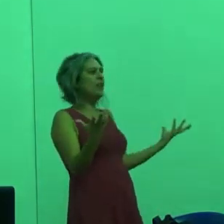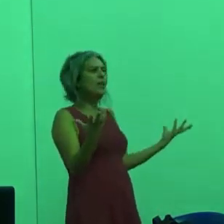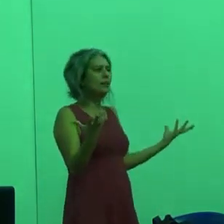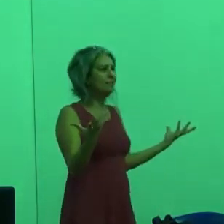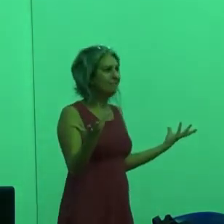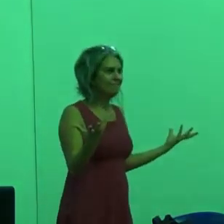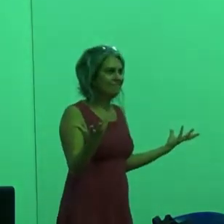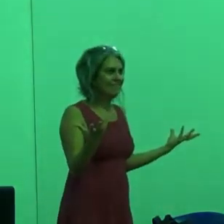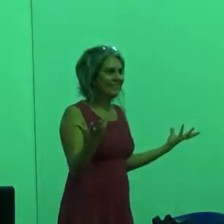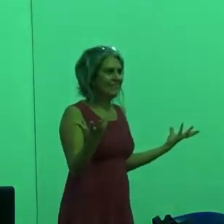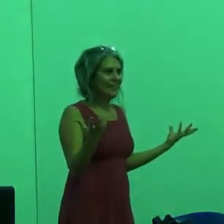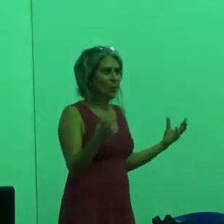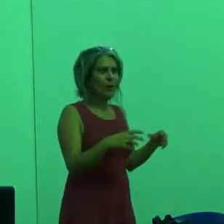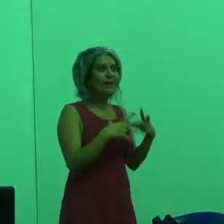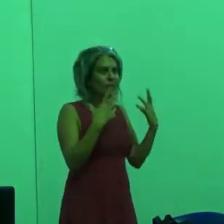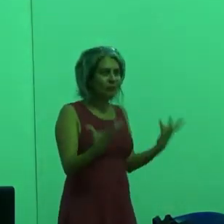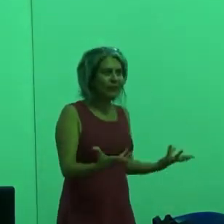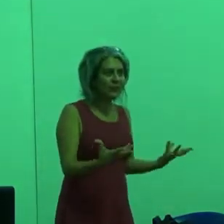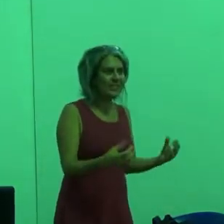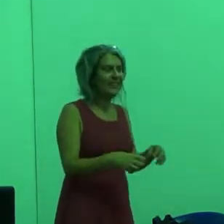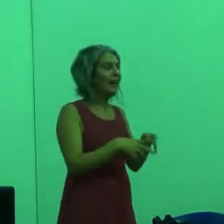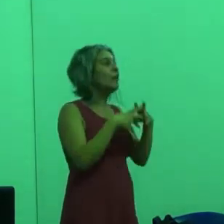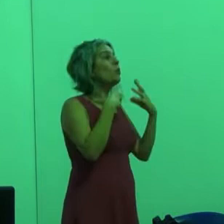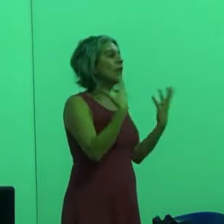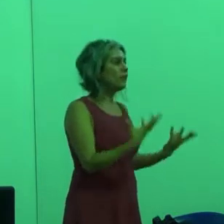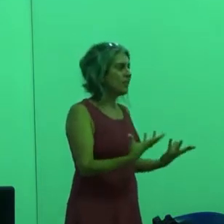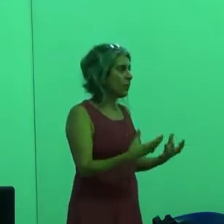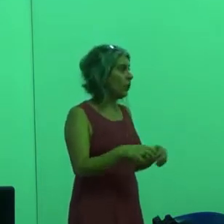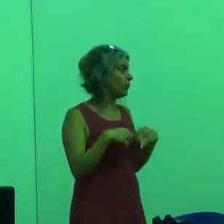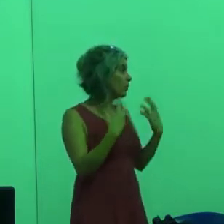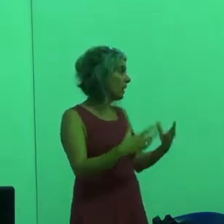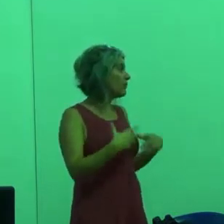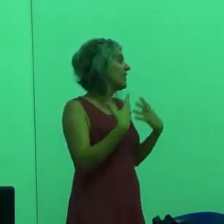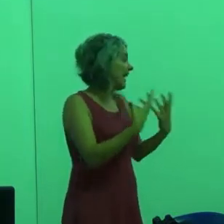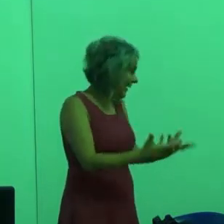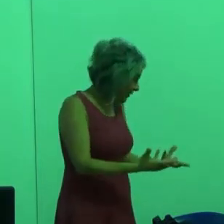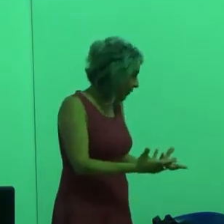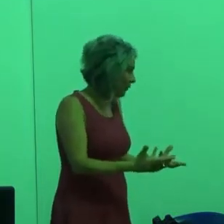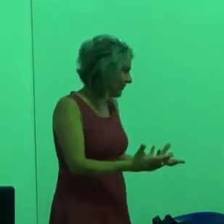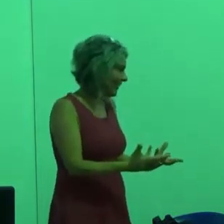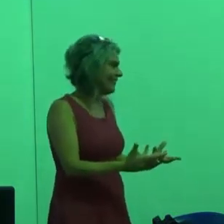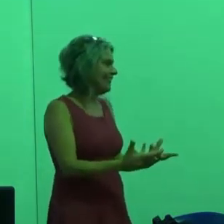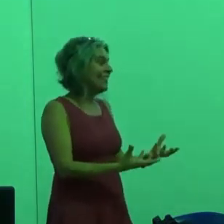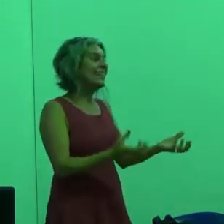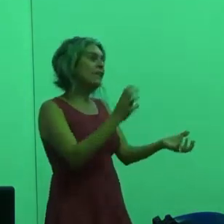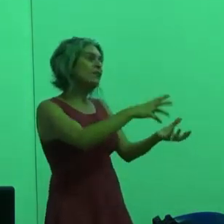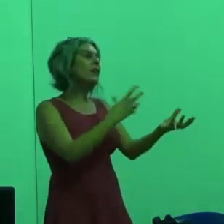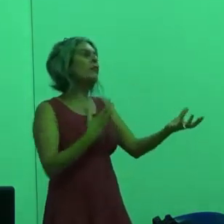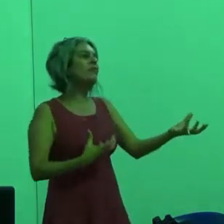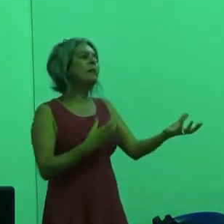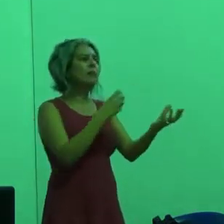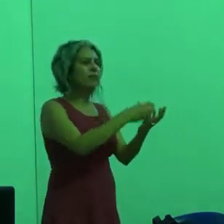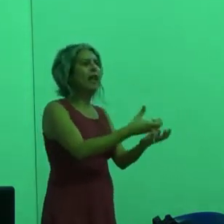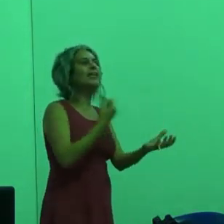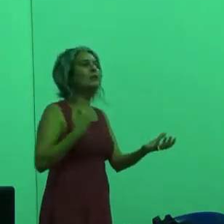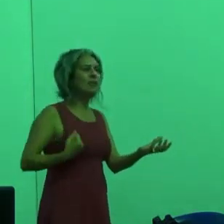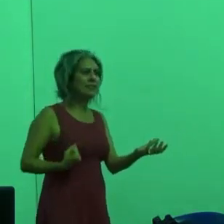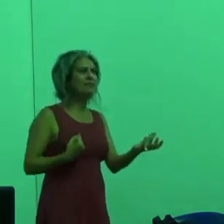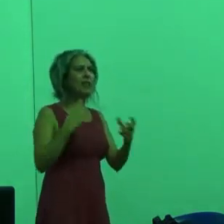feira. Como é? Com quem você está, com quem você encontra, com quem você reencontra, quem você convida para falar que nunca esteve na